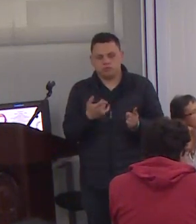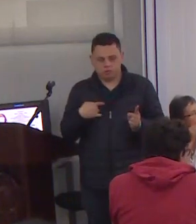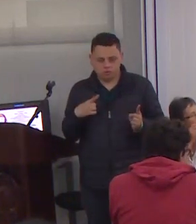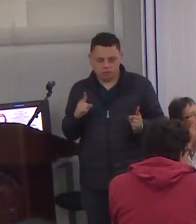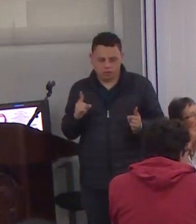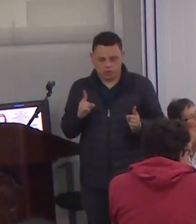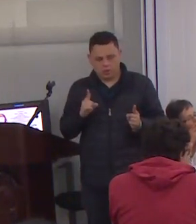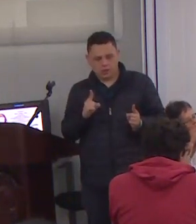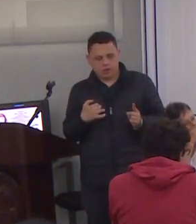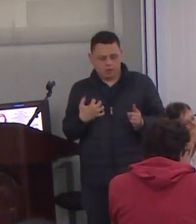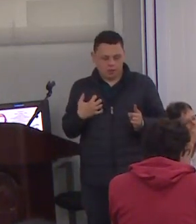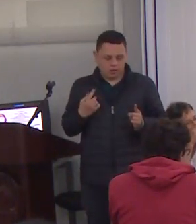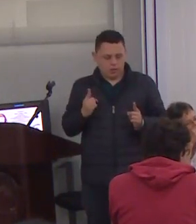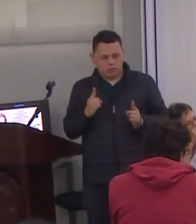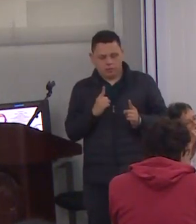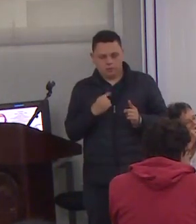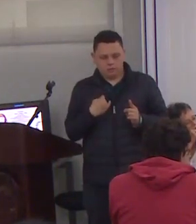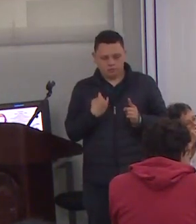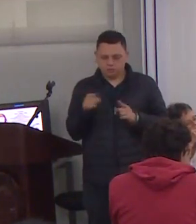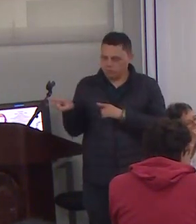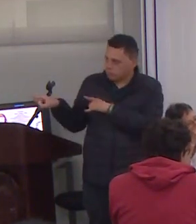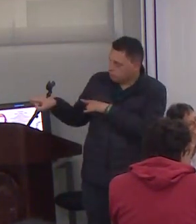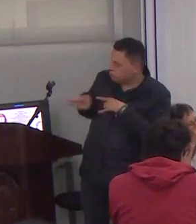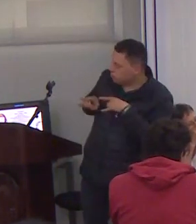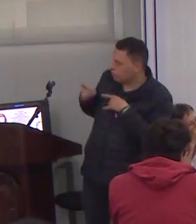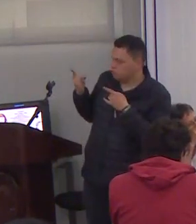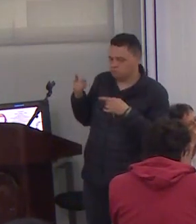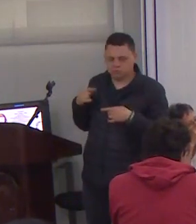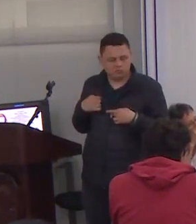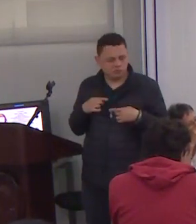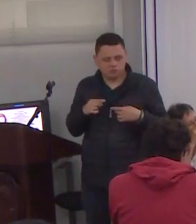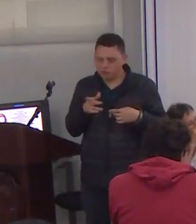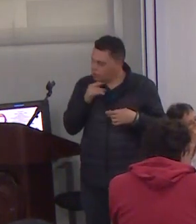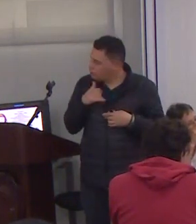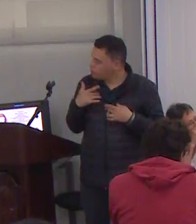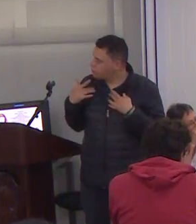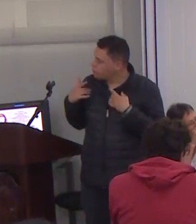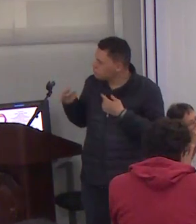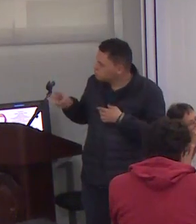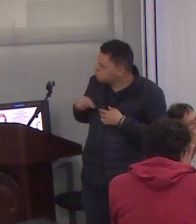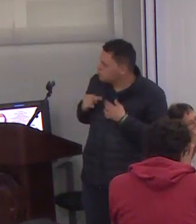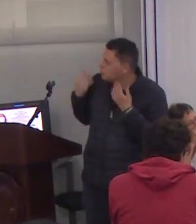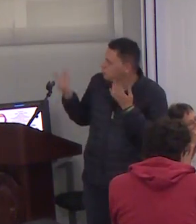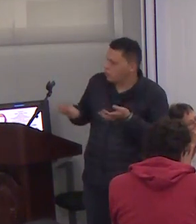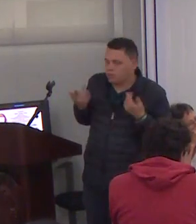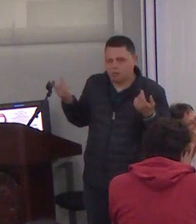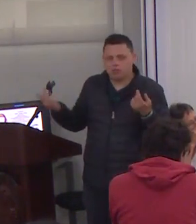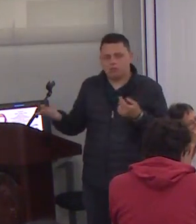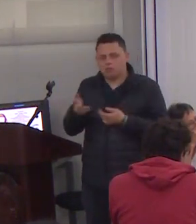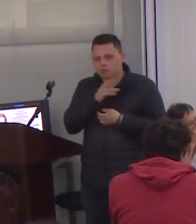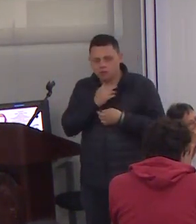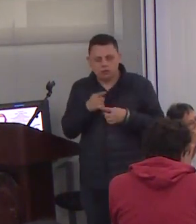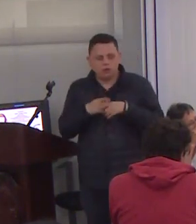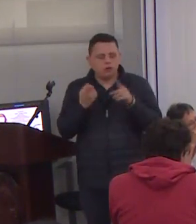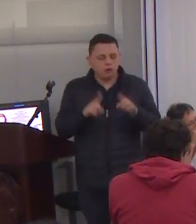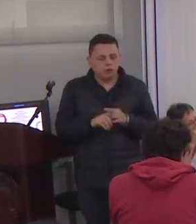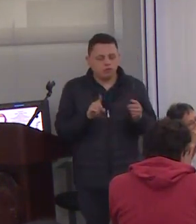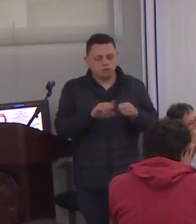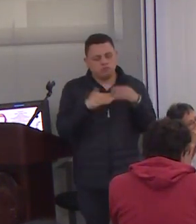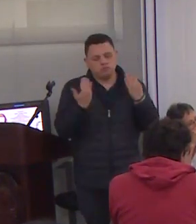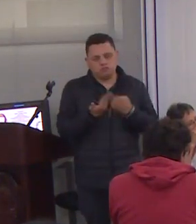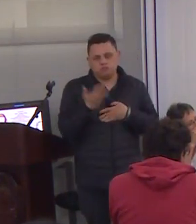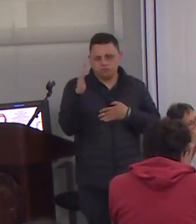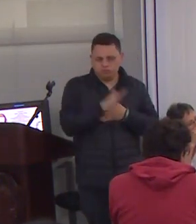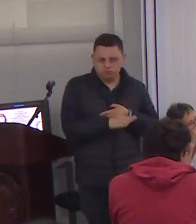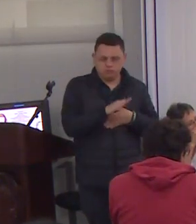miedo y qué le voy a proyectar desesperanza ¿sí? generalmente en los colegios bueno los chicos que tienen